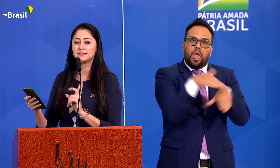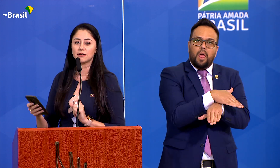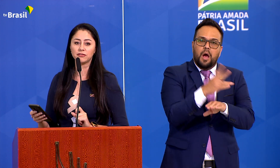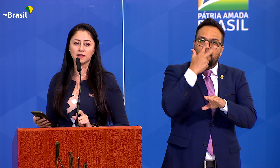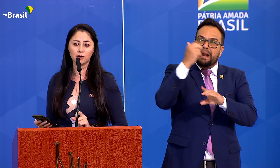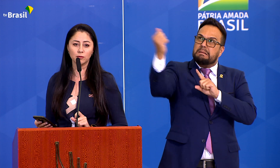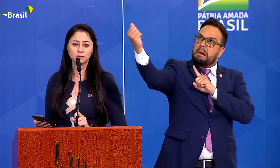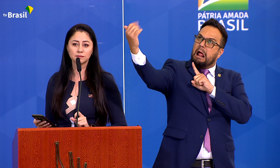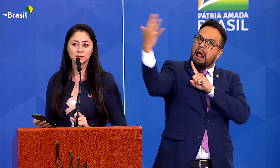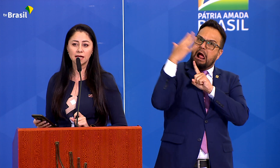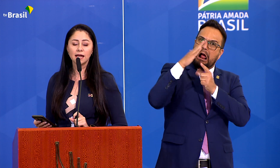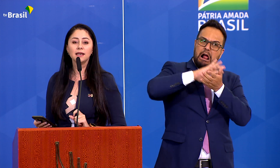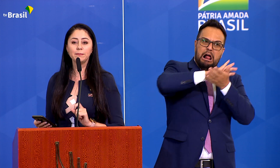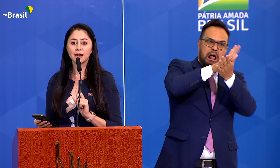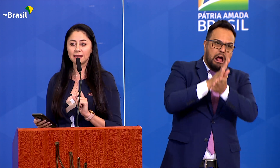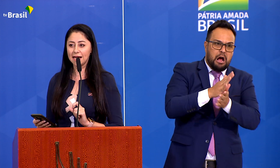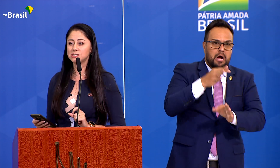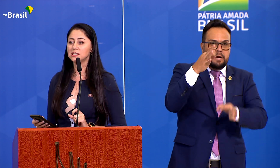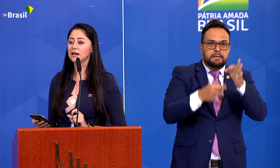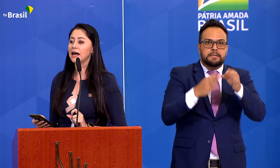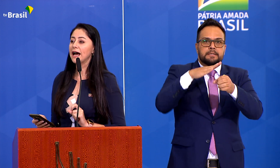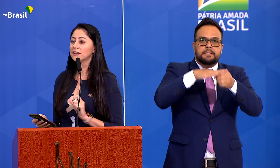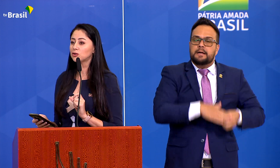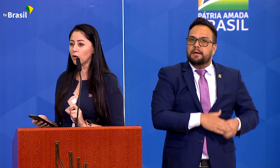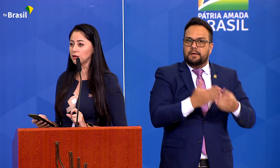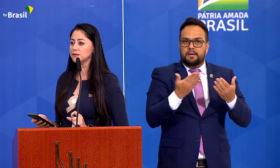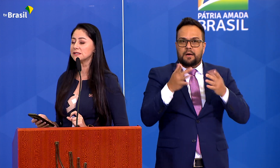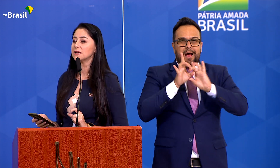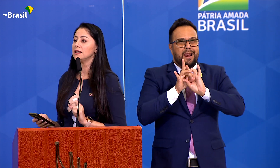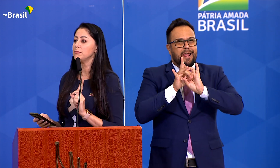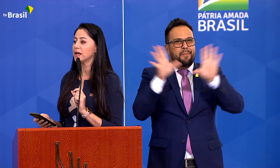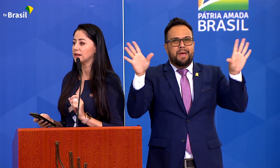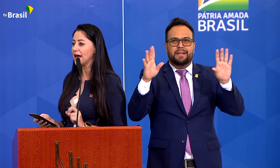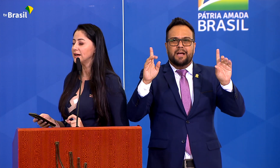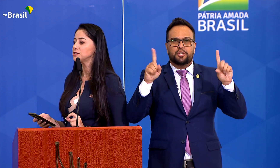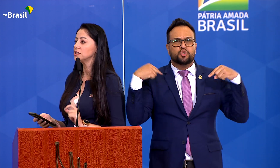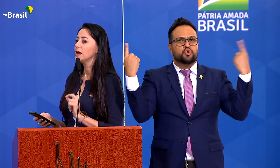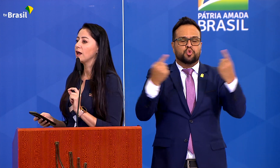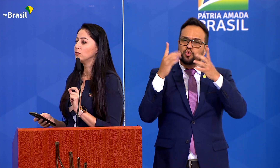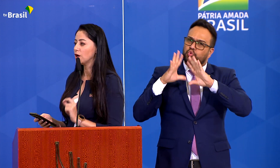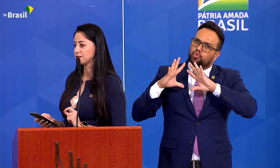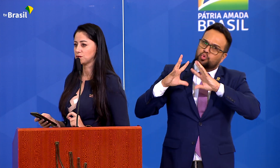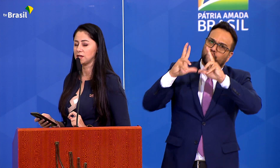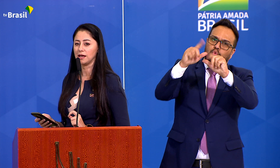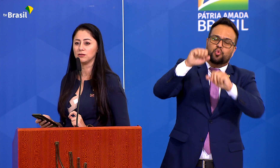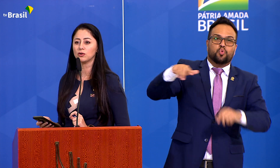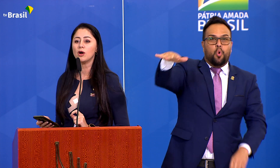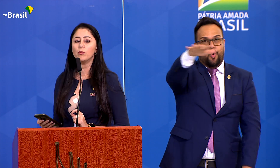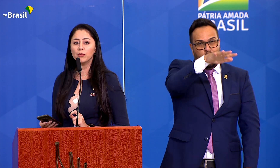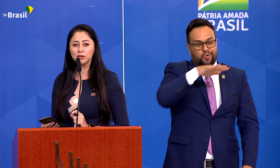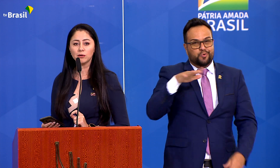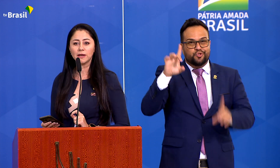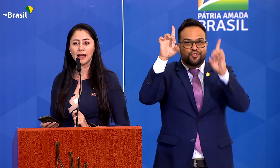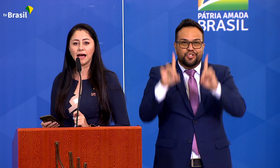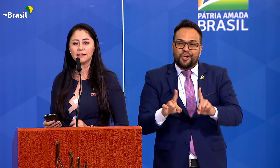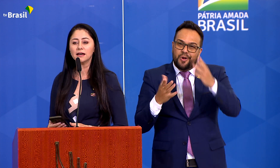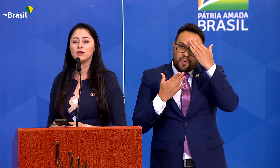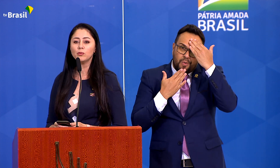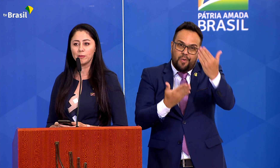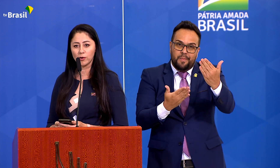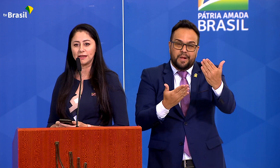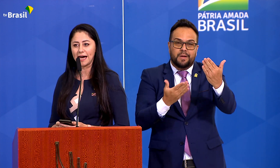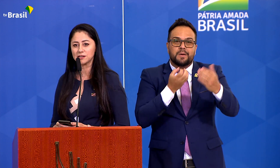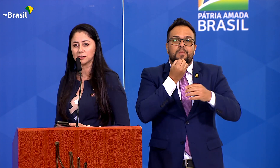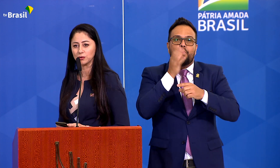jugo de Servidão a liberdade a todos liberdade é o nosso direito Muito